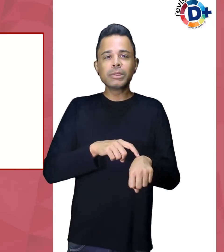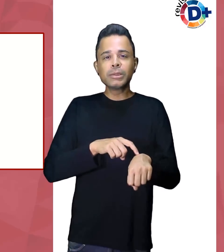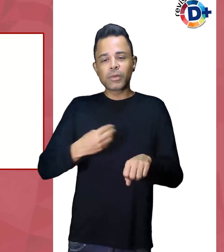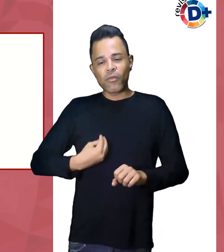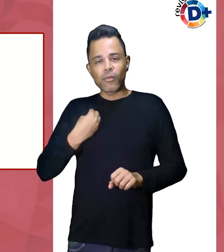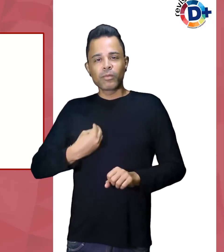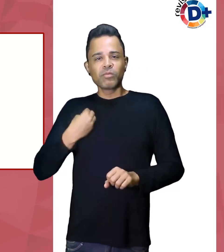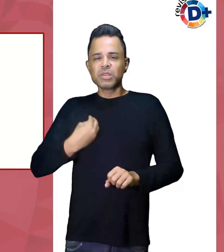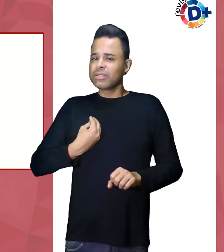Neste contexto,